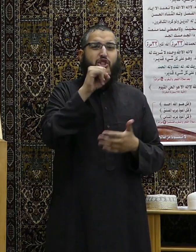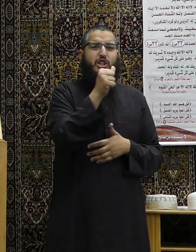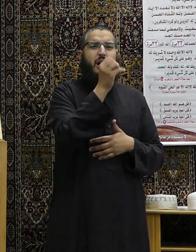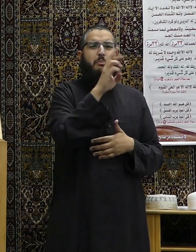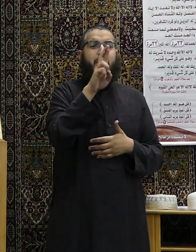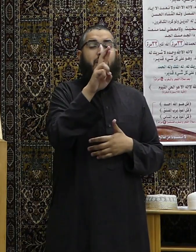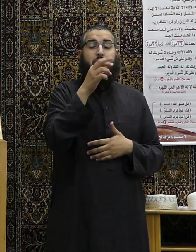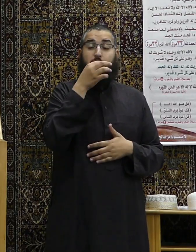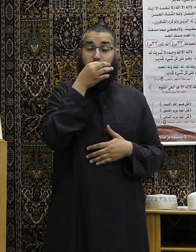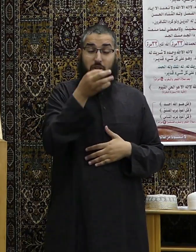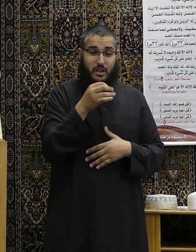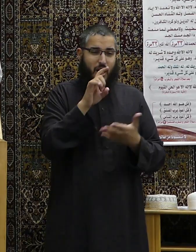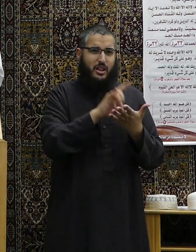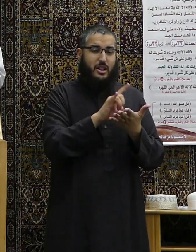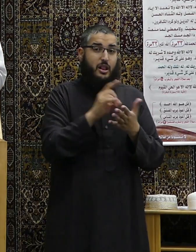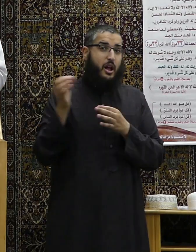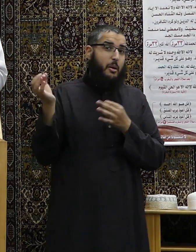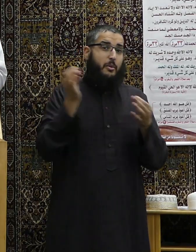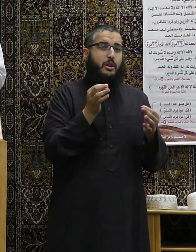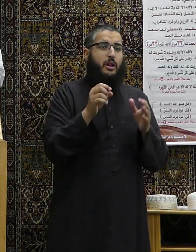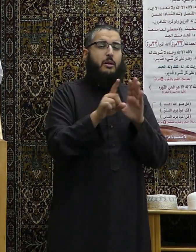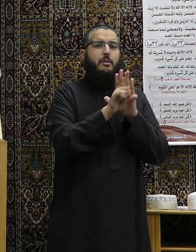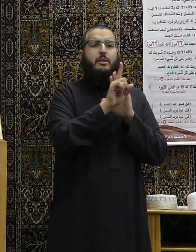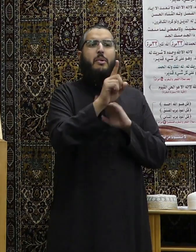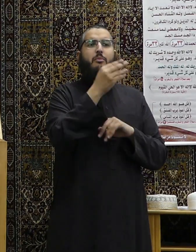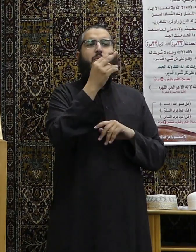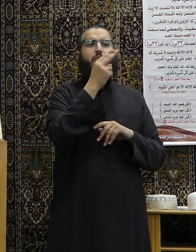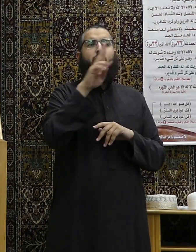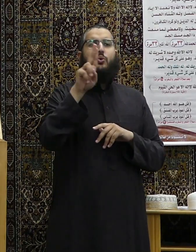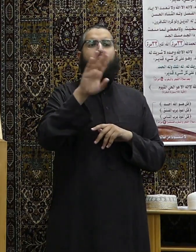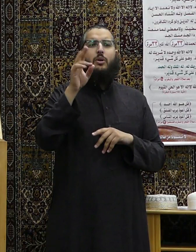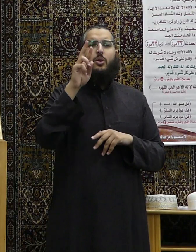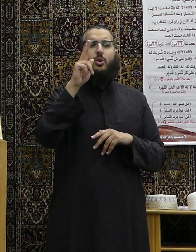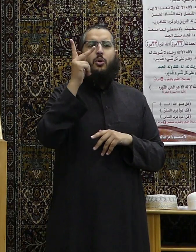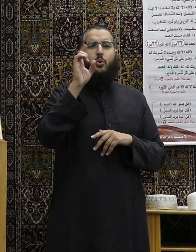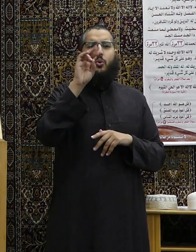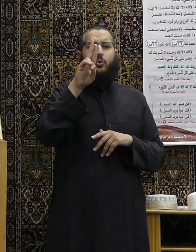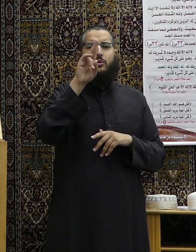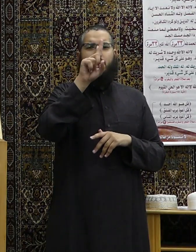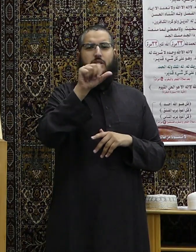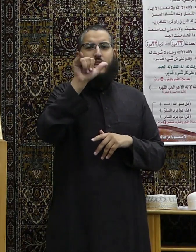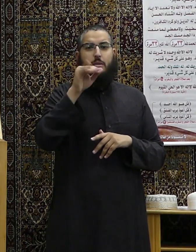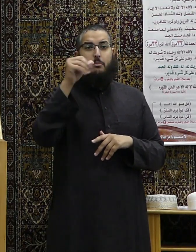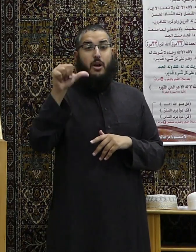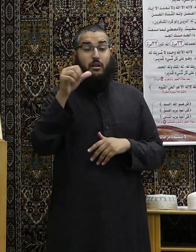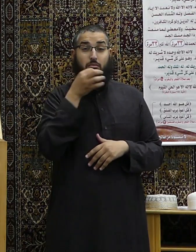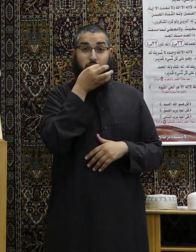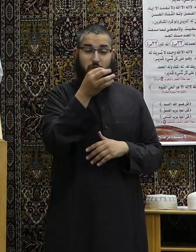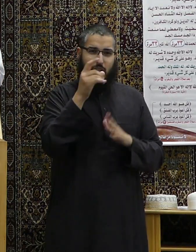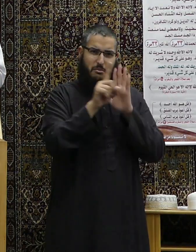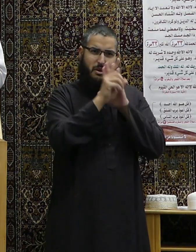Abdullah radiyallahu anhu, le hadith est rapporté par l'imam ibn Khuzaima rahimahullah, le prophète sallallahu alayhi wa sallam, écoutez